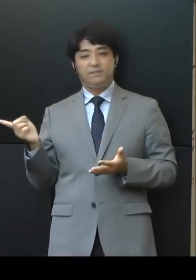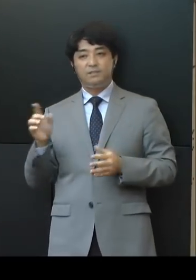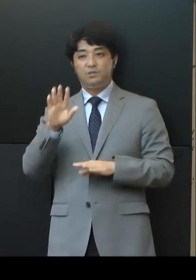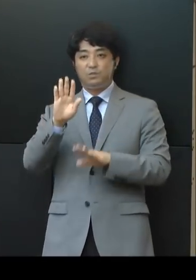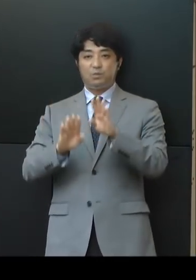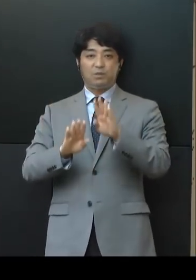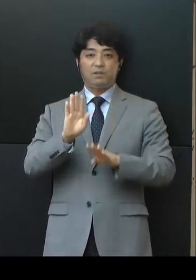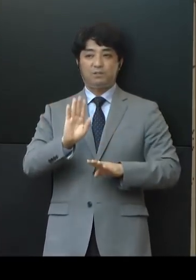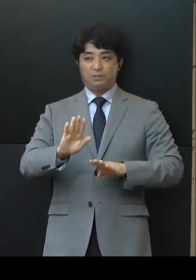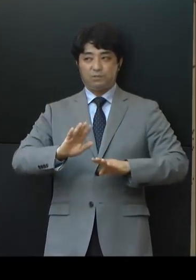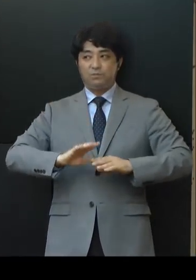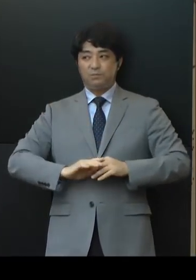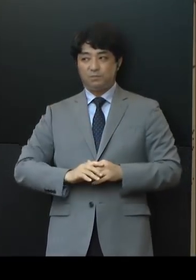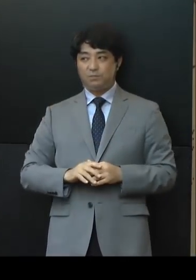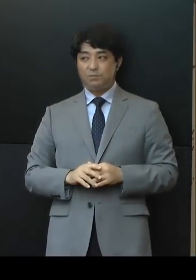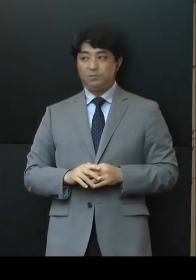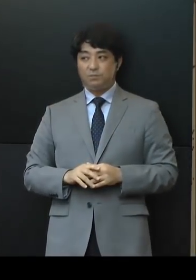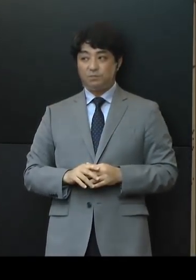よろしいですか。